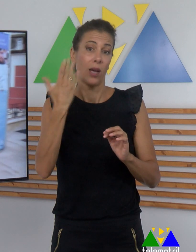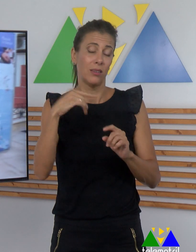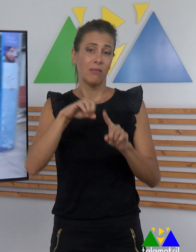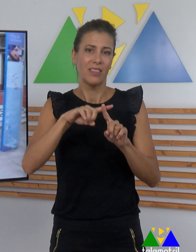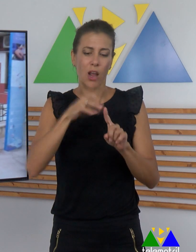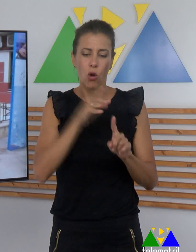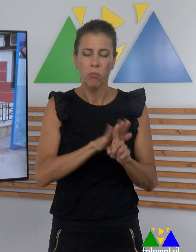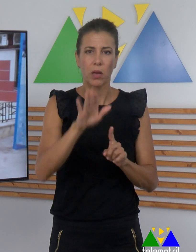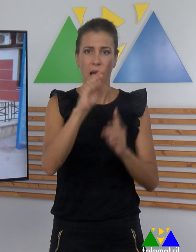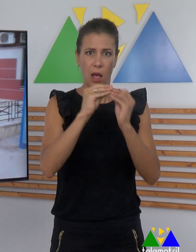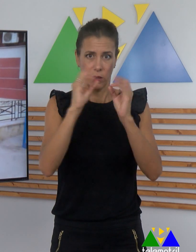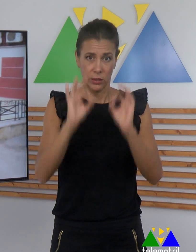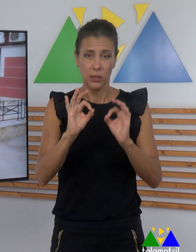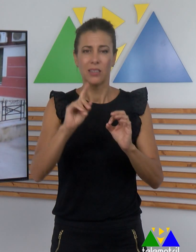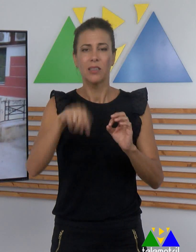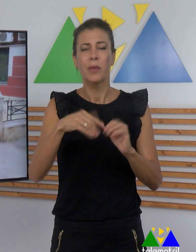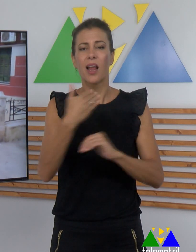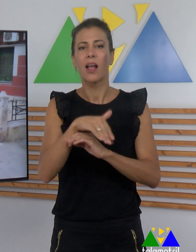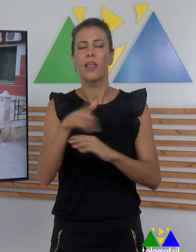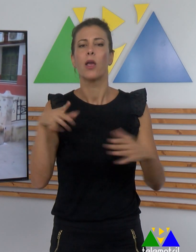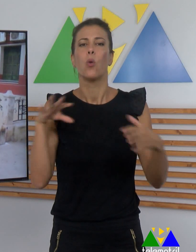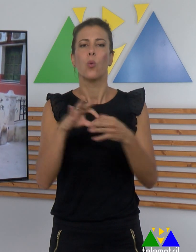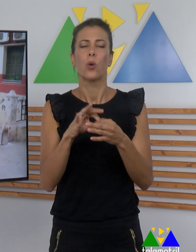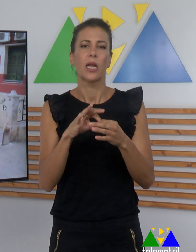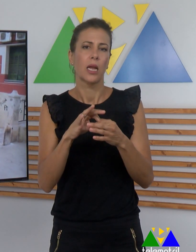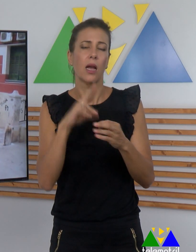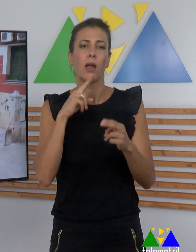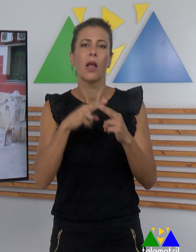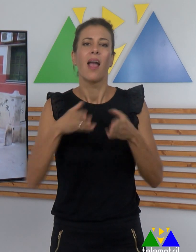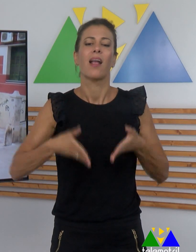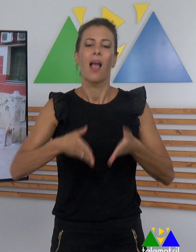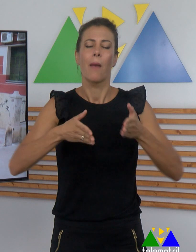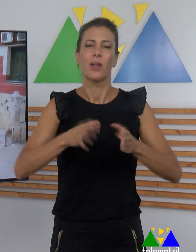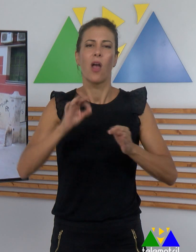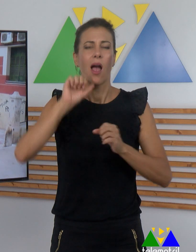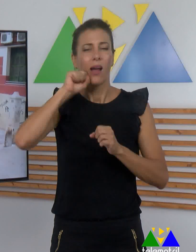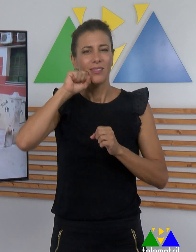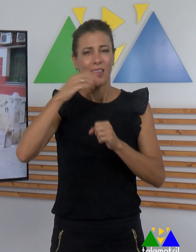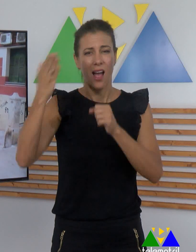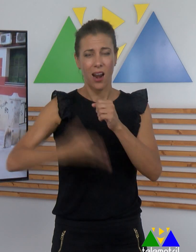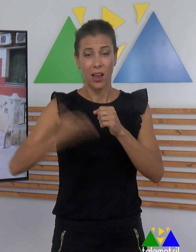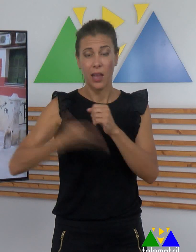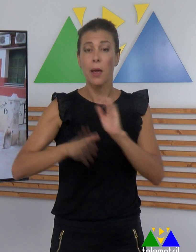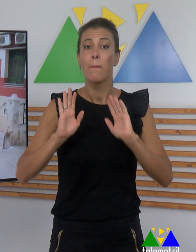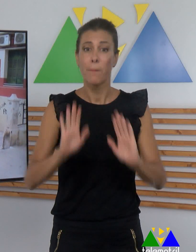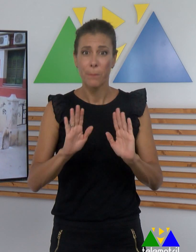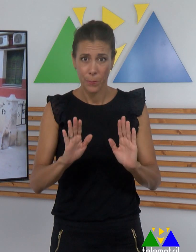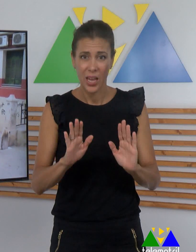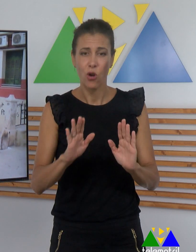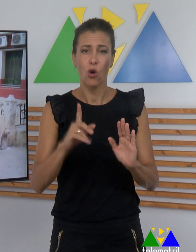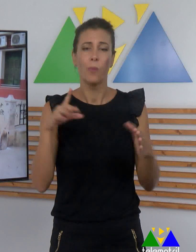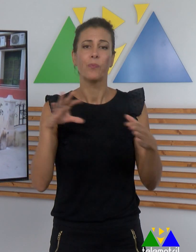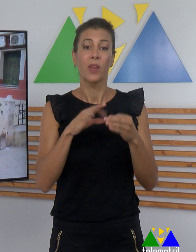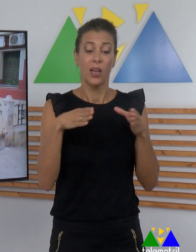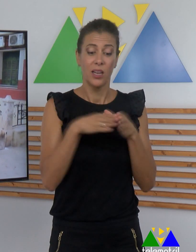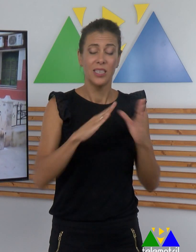da acceso a la calle que unía, que hoy llamamos Camino de las Cañas, pero originariamente unía la ermita